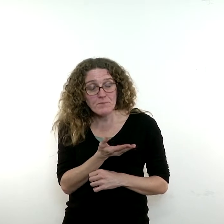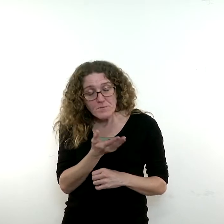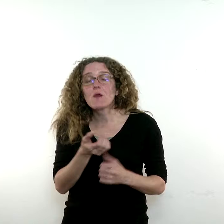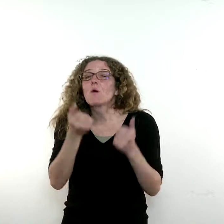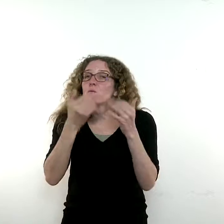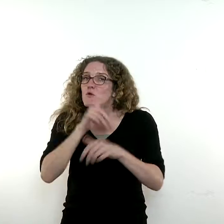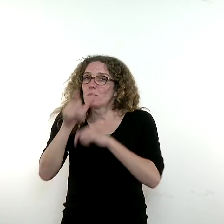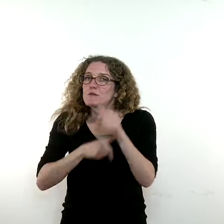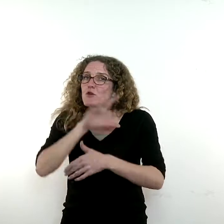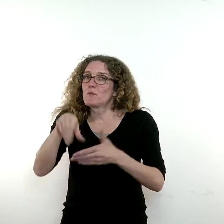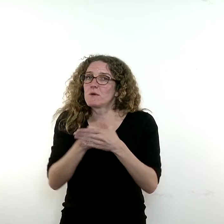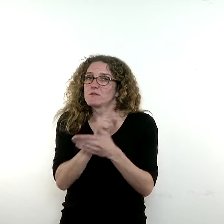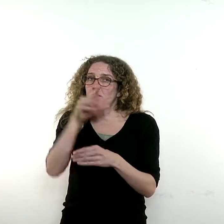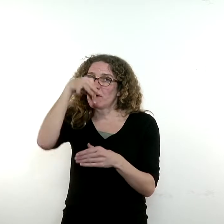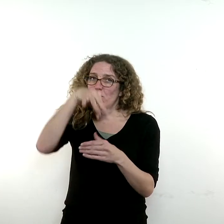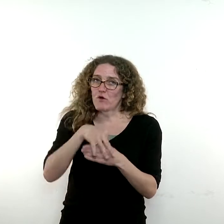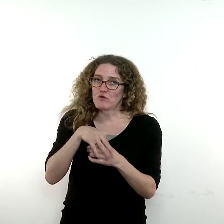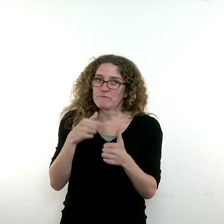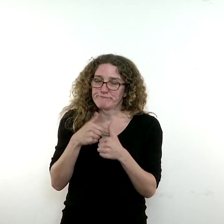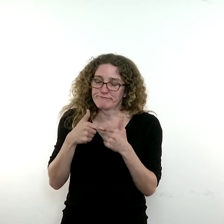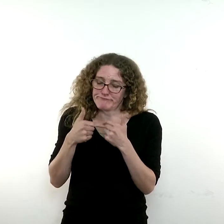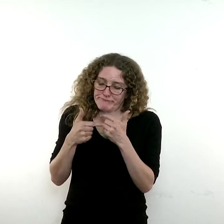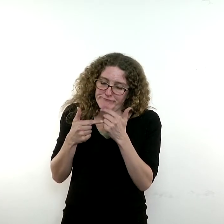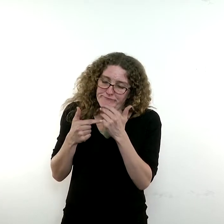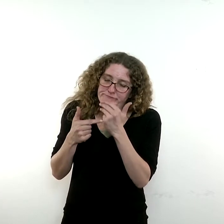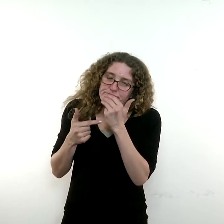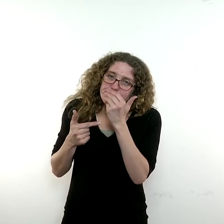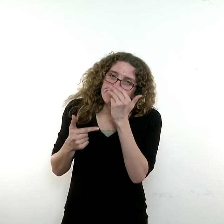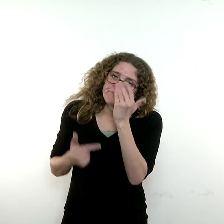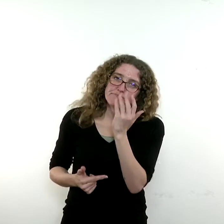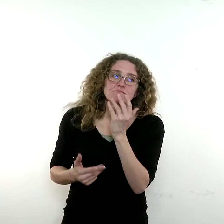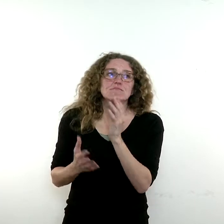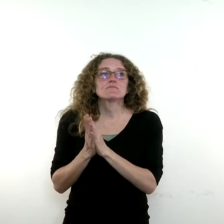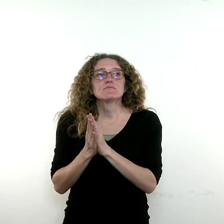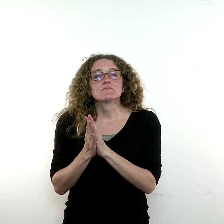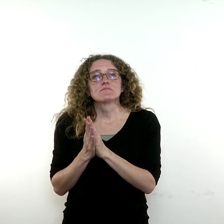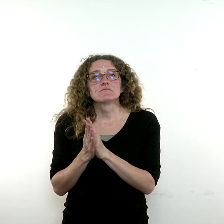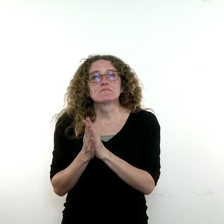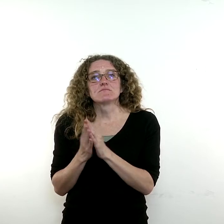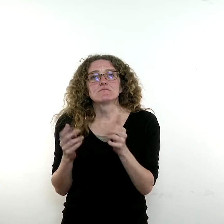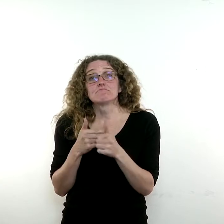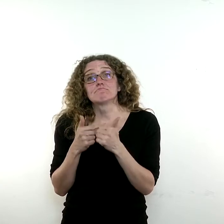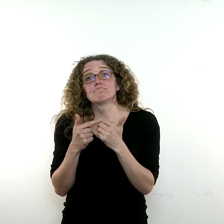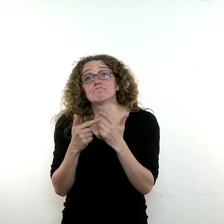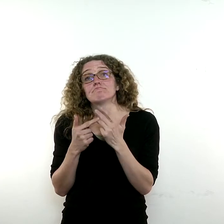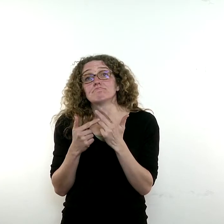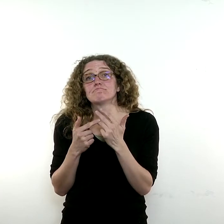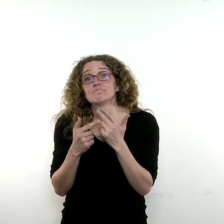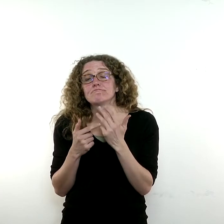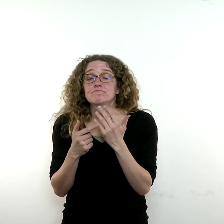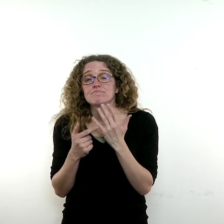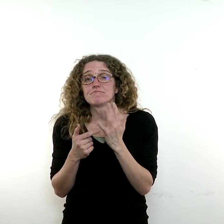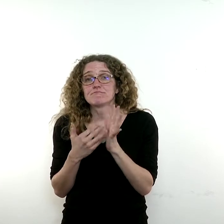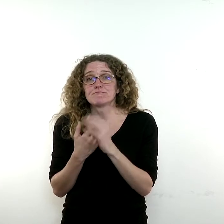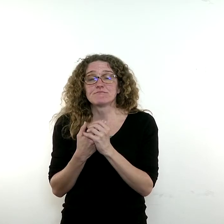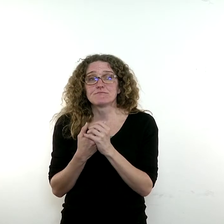Mme Aquier, M. Barral, Mme Botkin, M. Castres, Mme Chardès, Mme Danan, M. El Kandoussi, Mme Janin, Mme Kerat-Gueven,